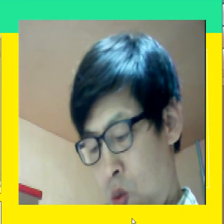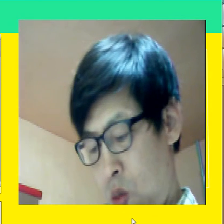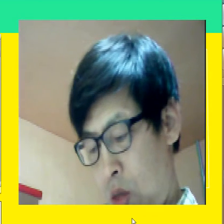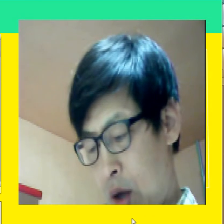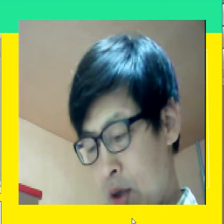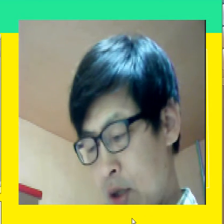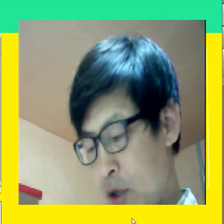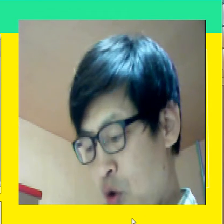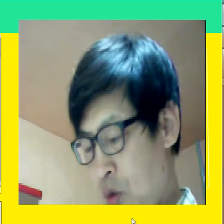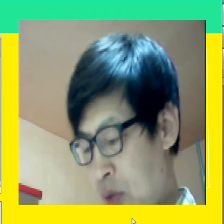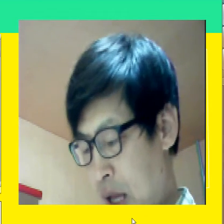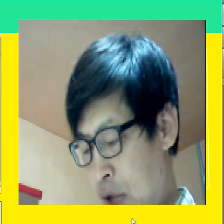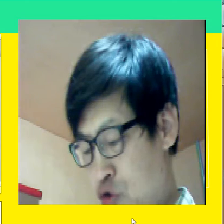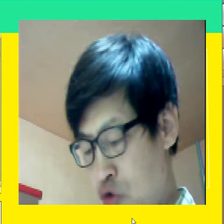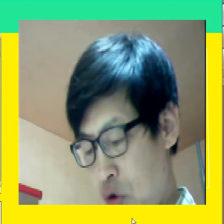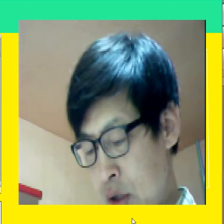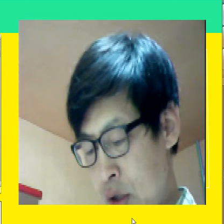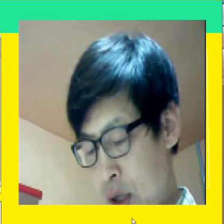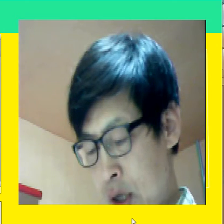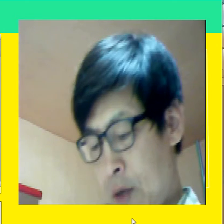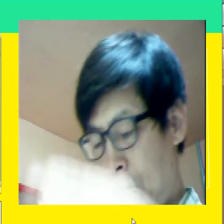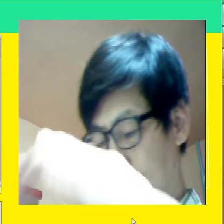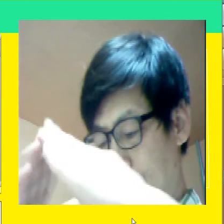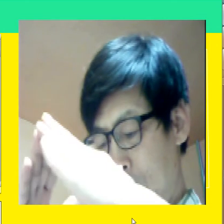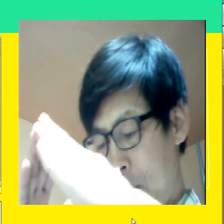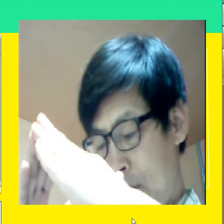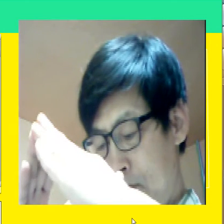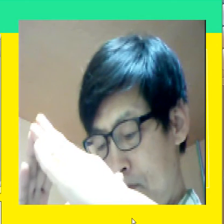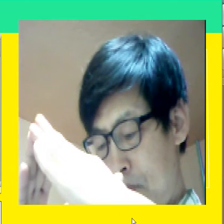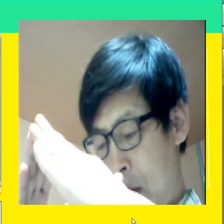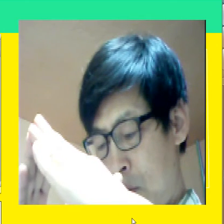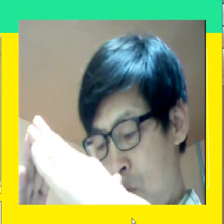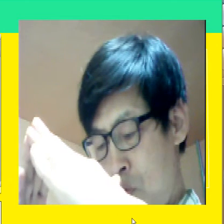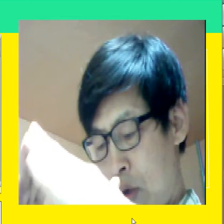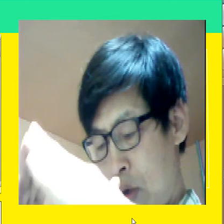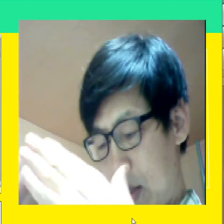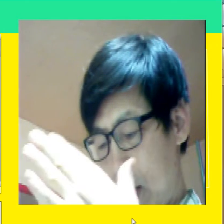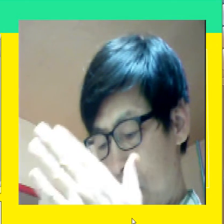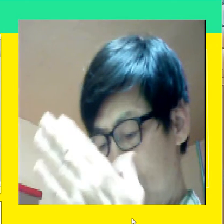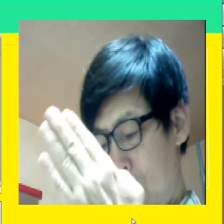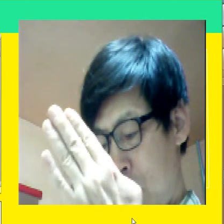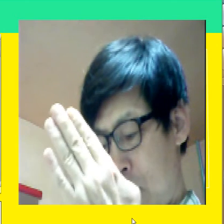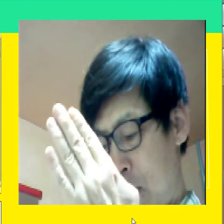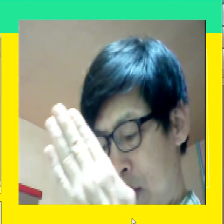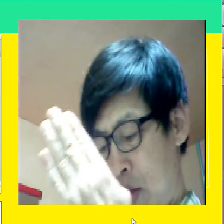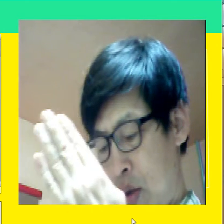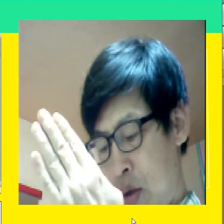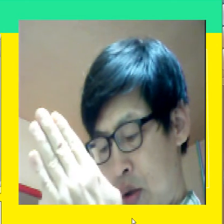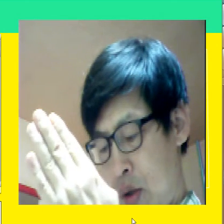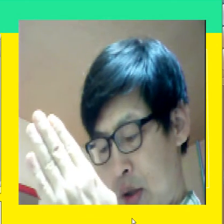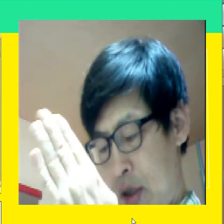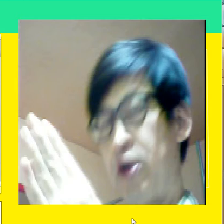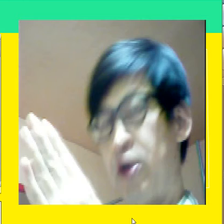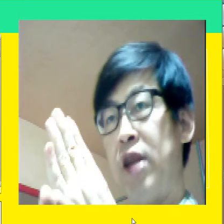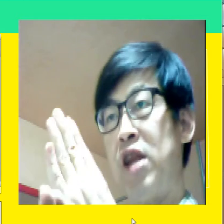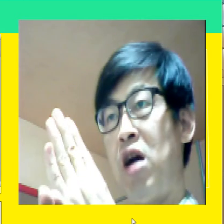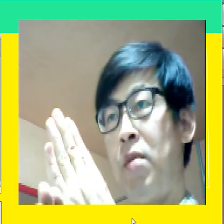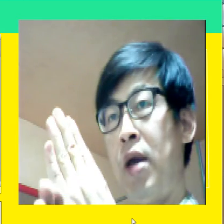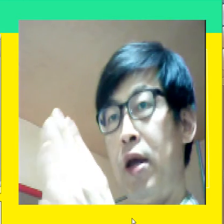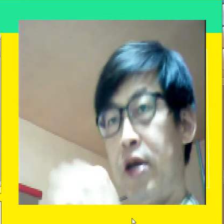좀 어렵네 주소는 집하고 이렇게 한 다음에 이렇게